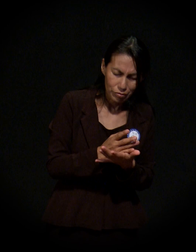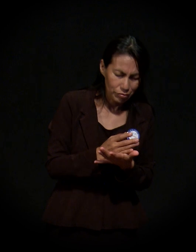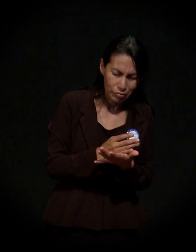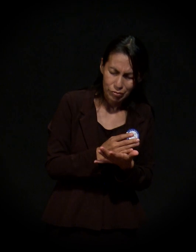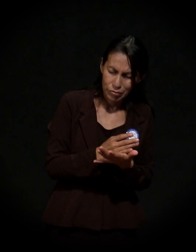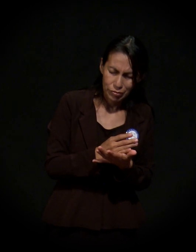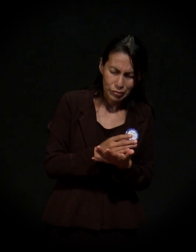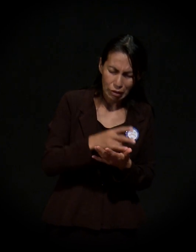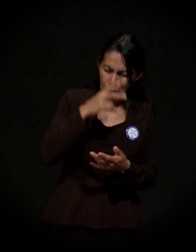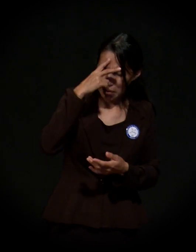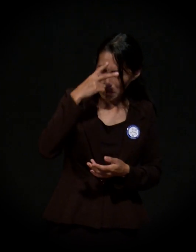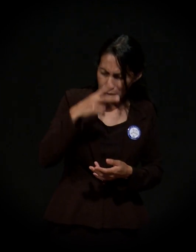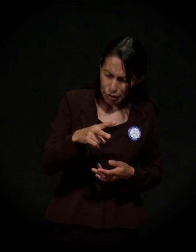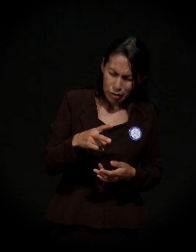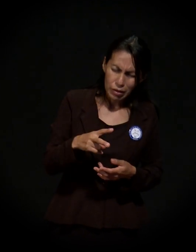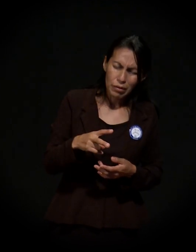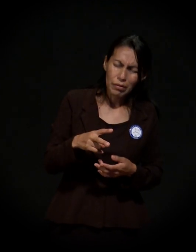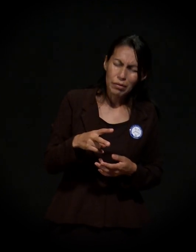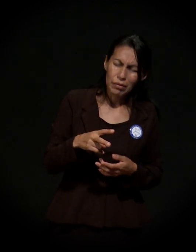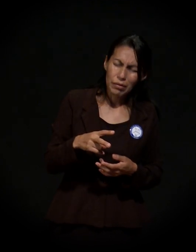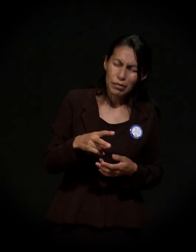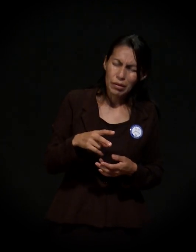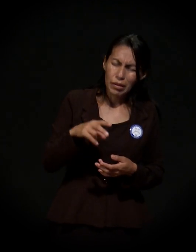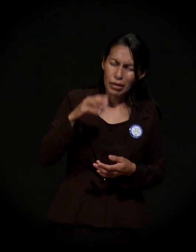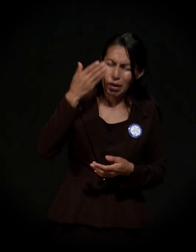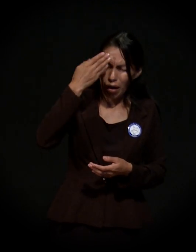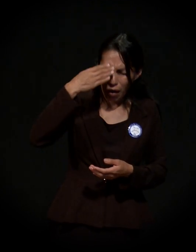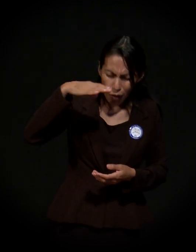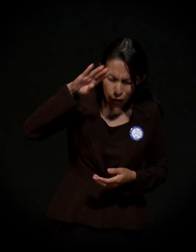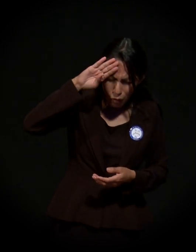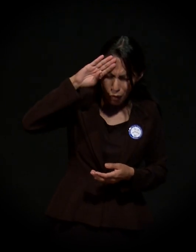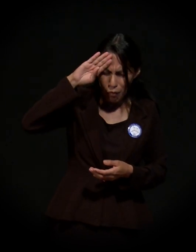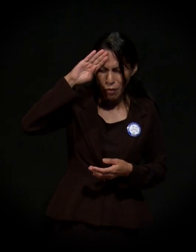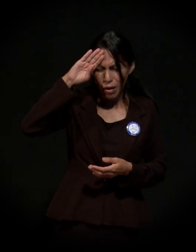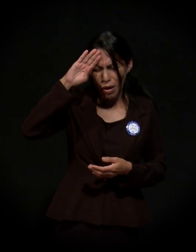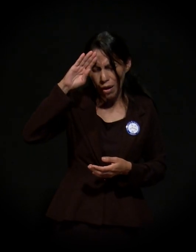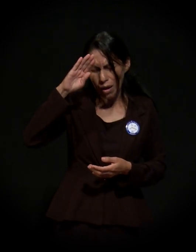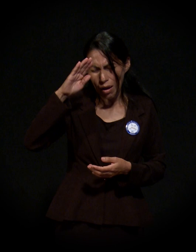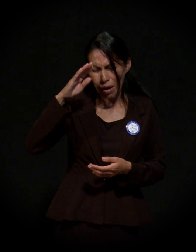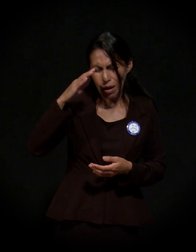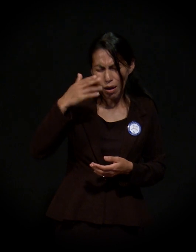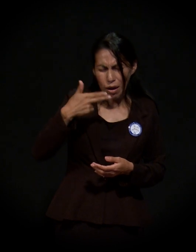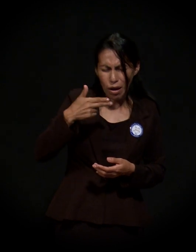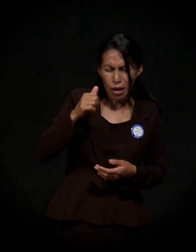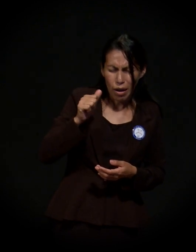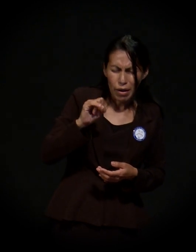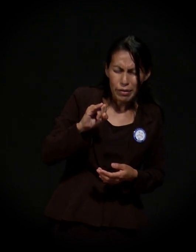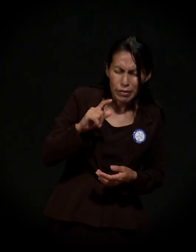son en México, en Cuba, Haití,